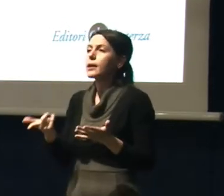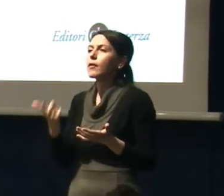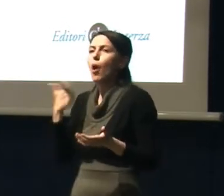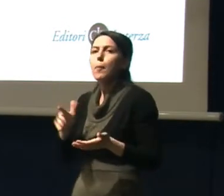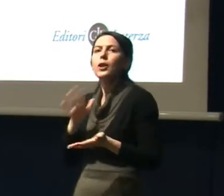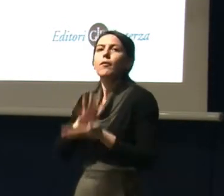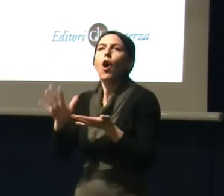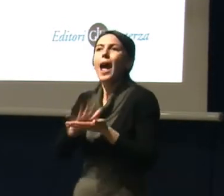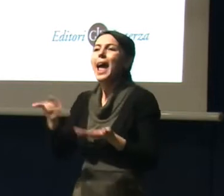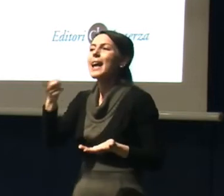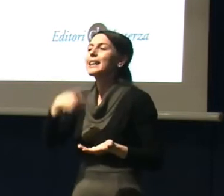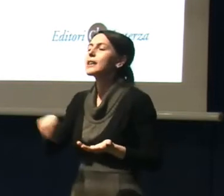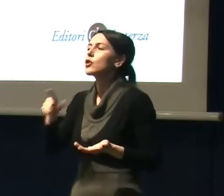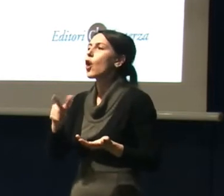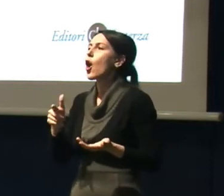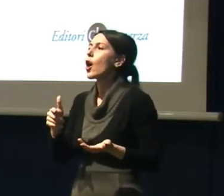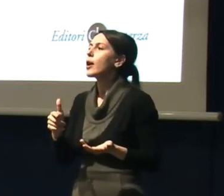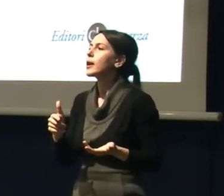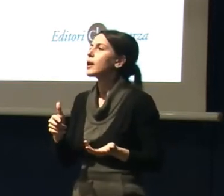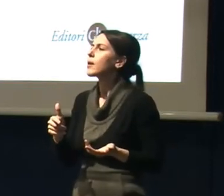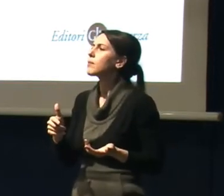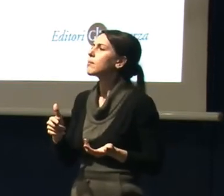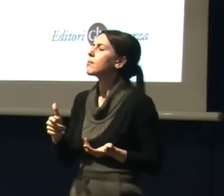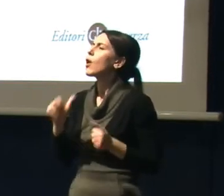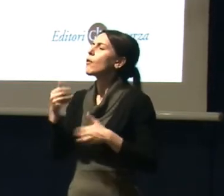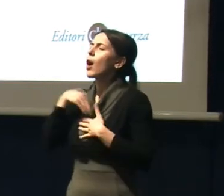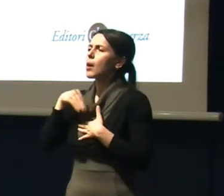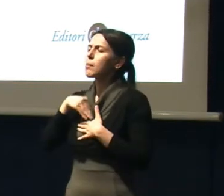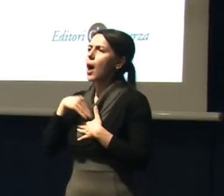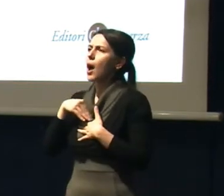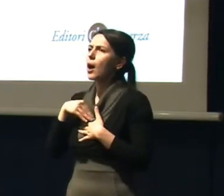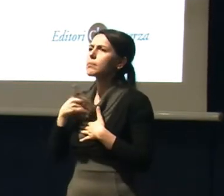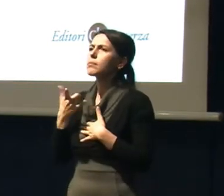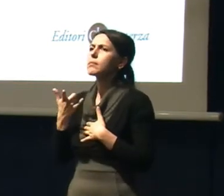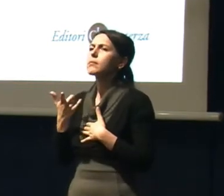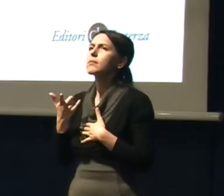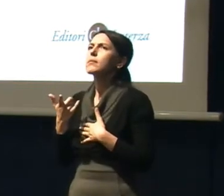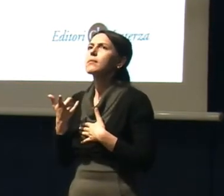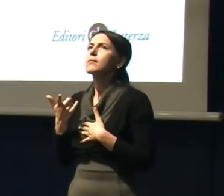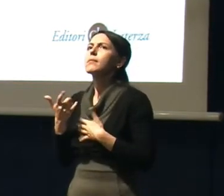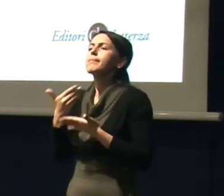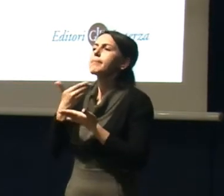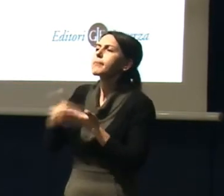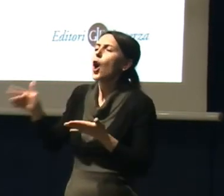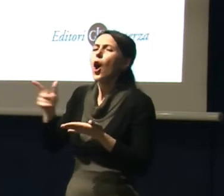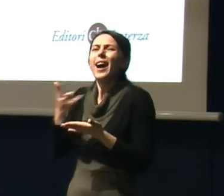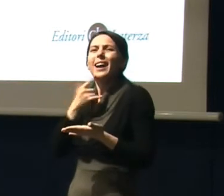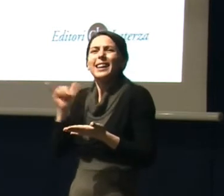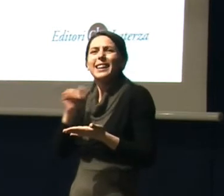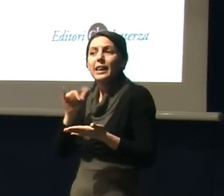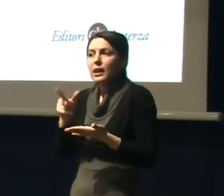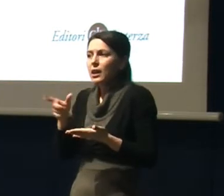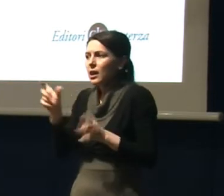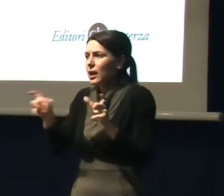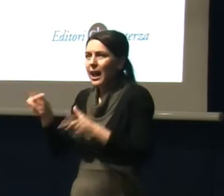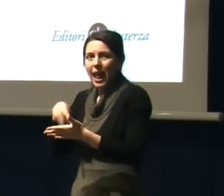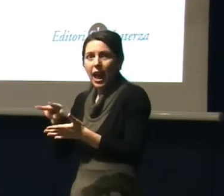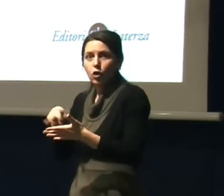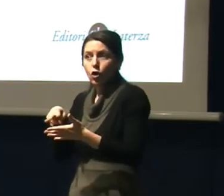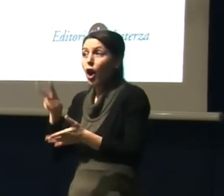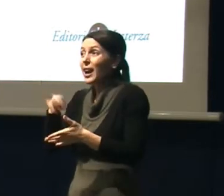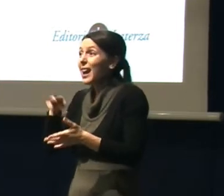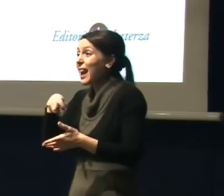sono resi conto di avere rinunciato al loro bene più prezioso che sono i lettori elettori se se sono su facebook bisogna